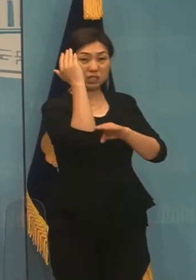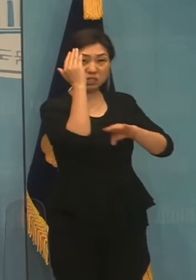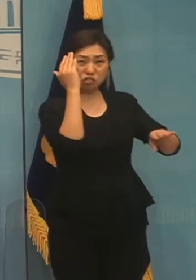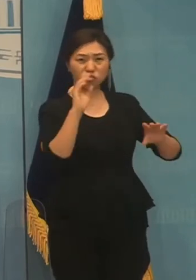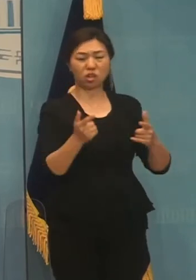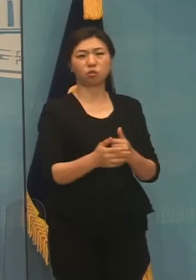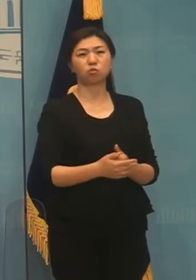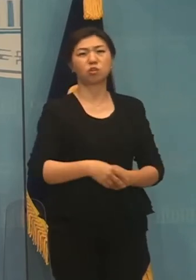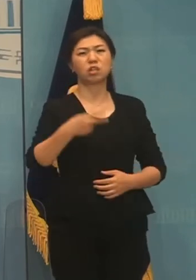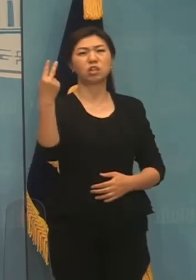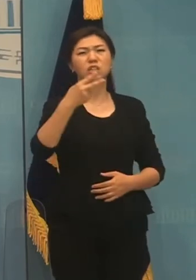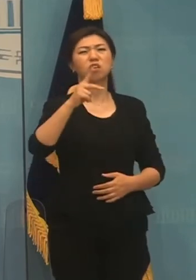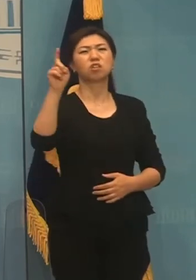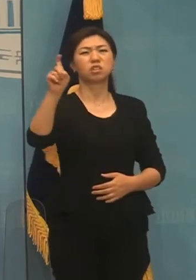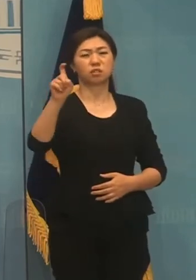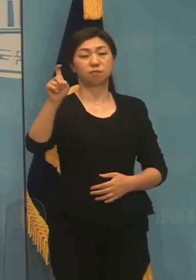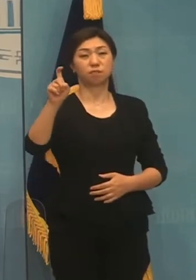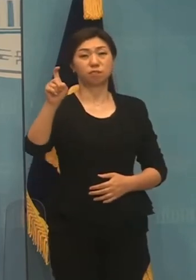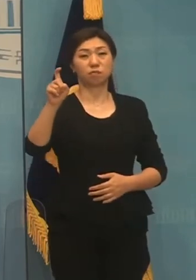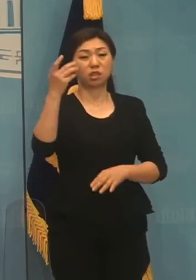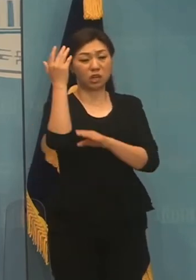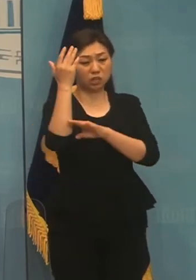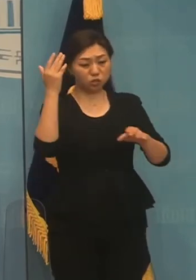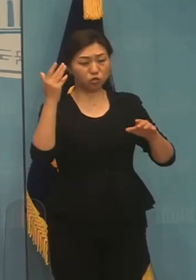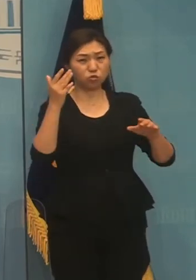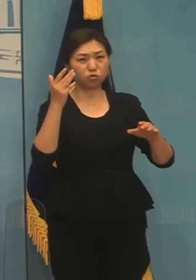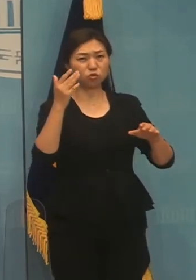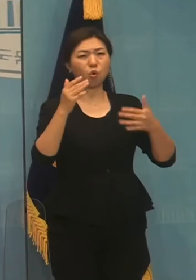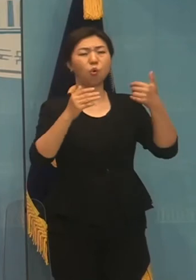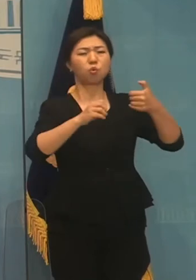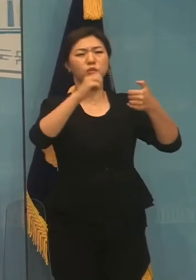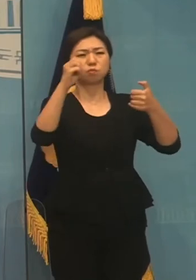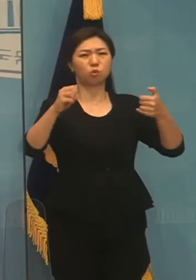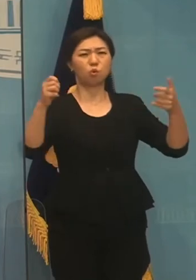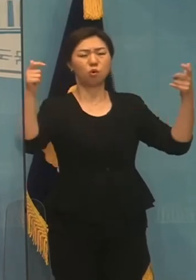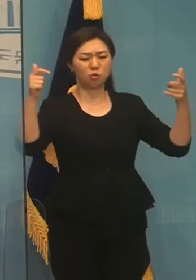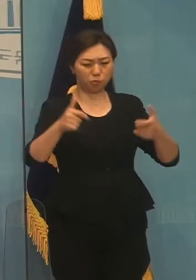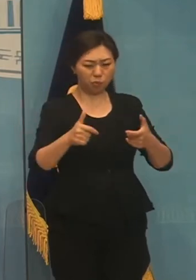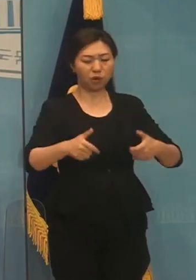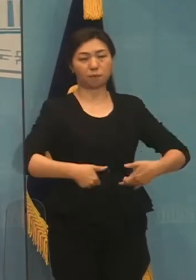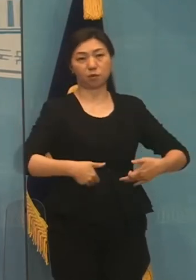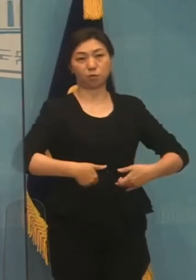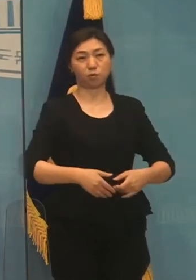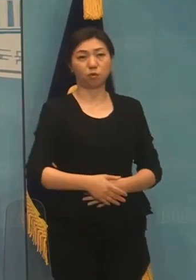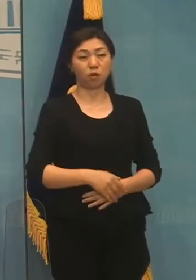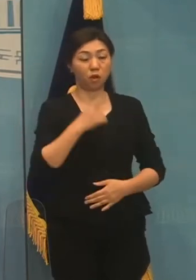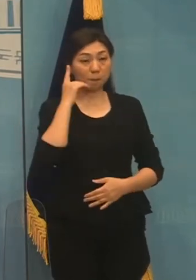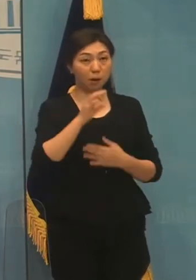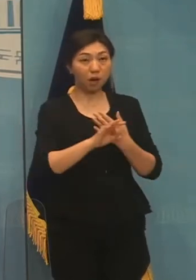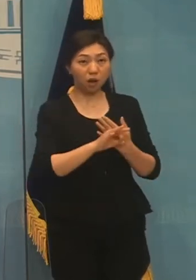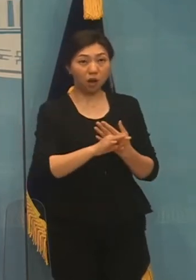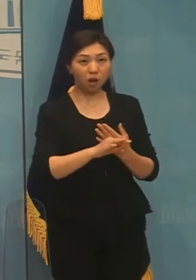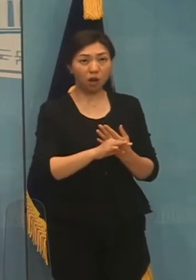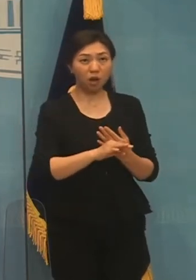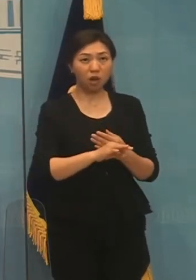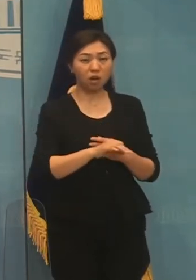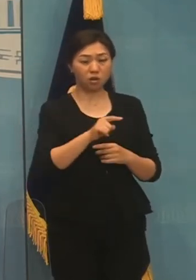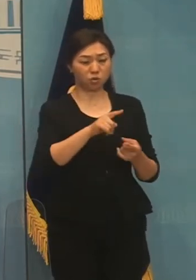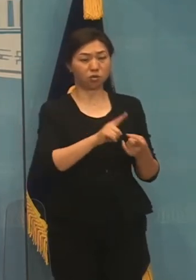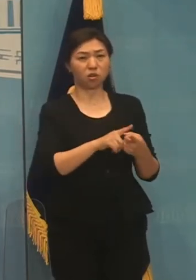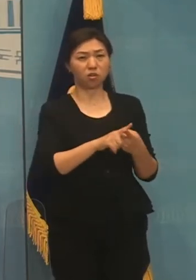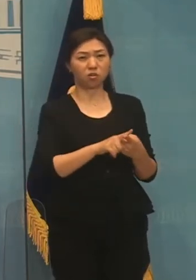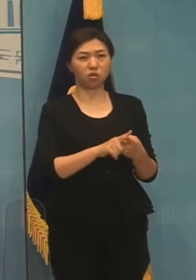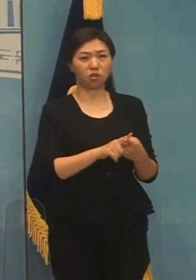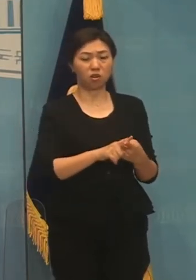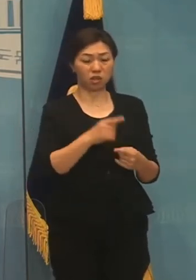2010년 기준으로 절반 이상 감축하라는 것입니다. 이를 무시한다면 기후악당이라는 오명에서 벗어나기 어려울